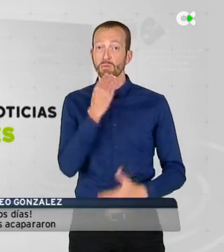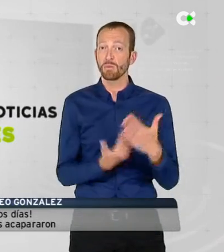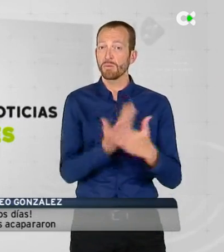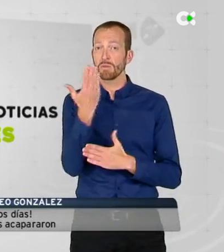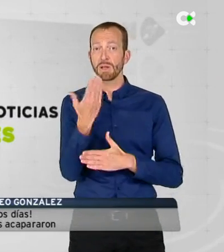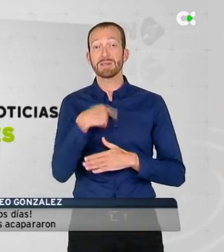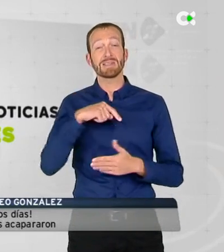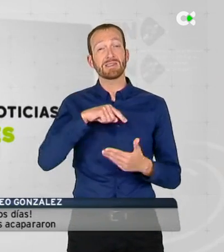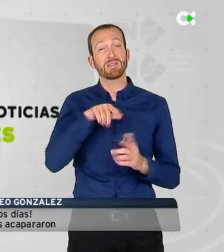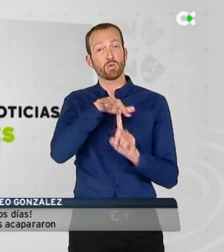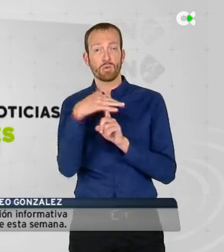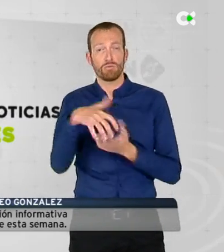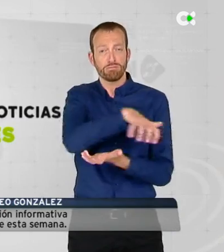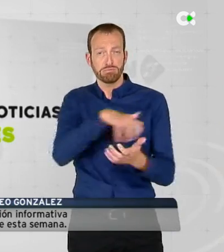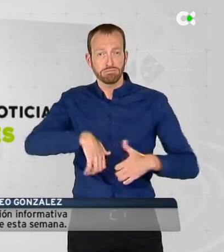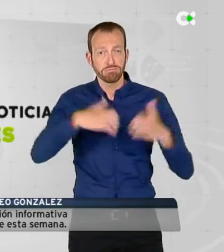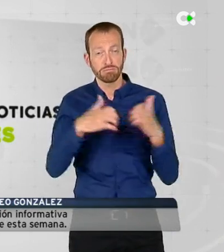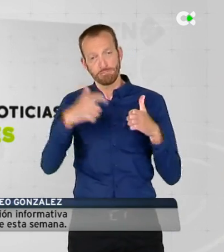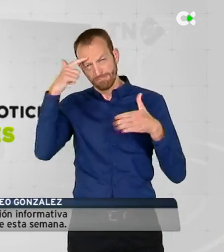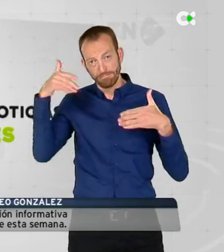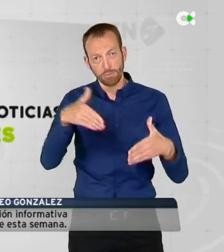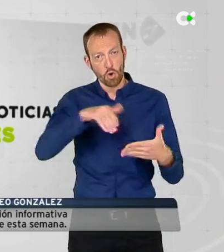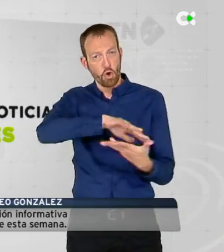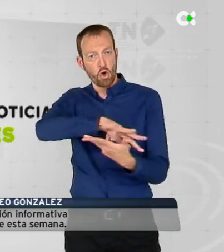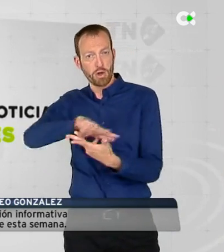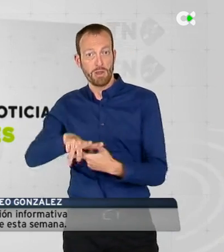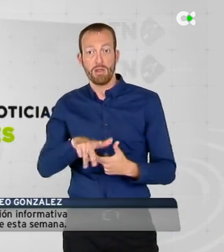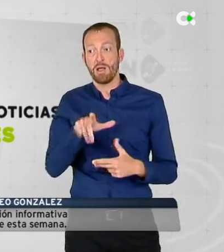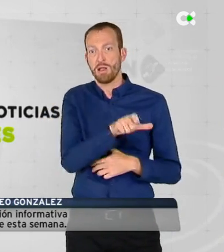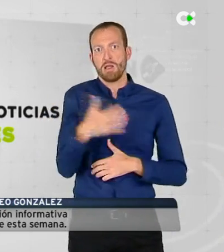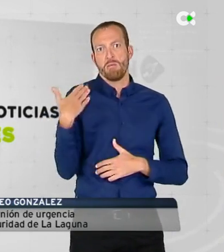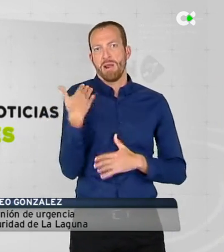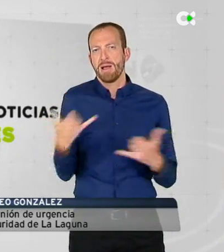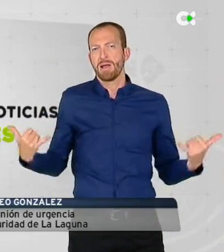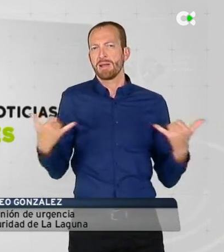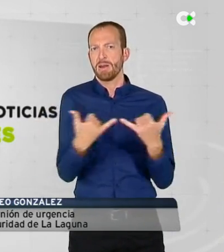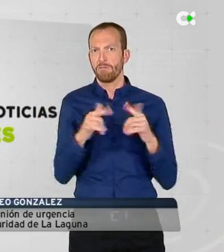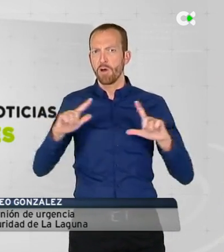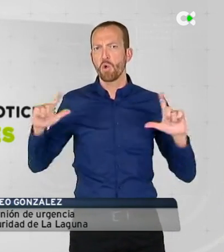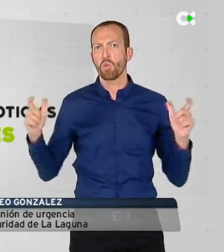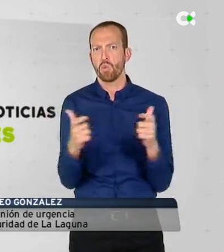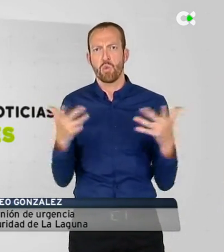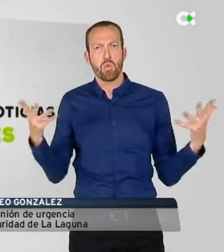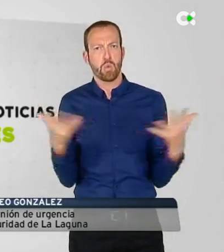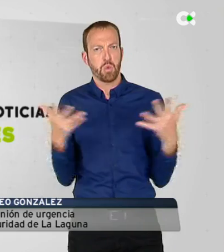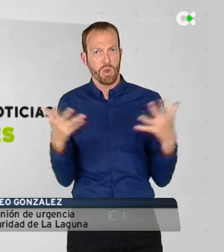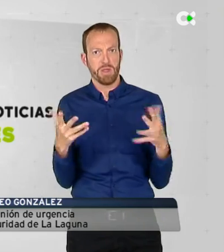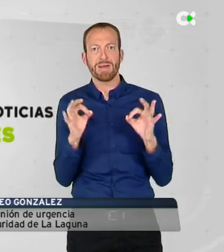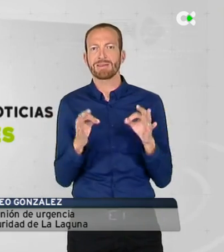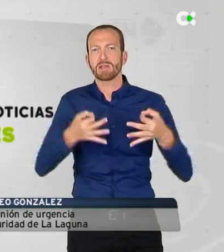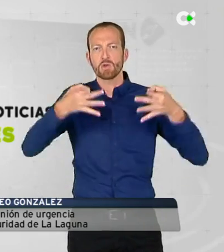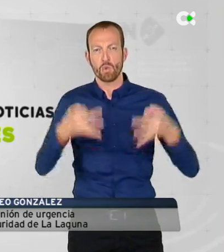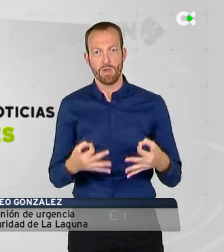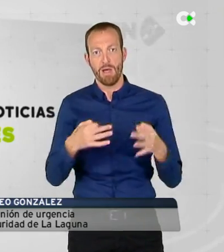Buenos días. Los sucesos acapararon nuestra atención informativa al comienzo de esta semana en Tenerife. Reunión de urgencia de la Junta de